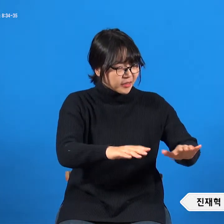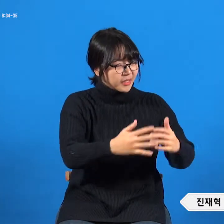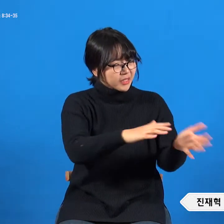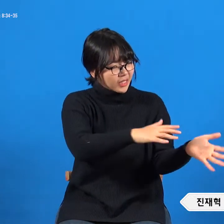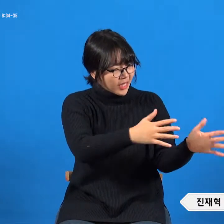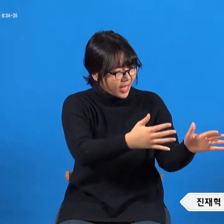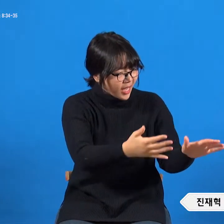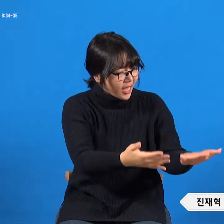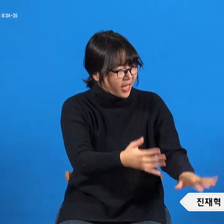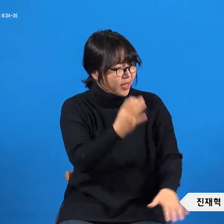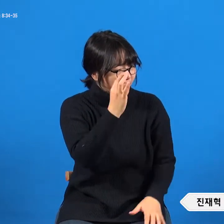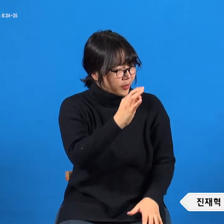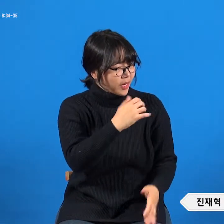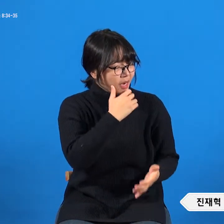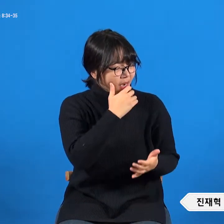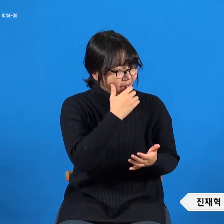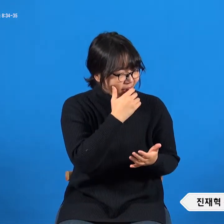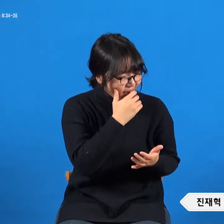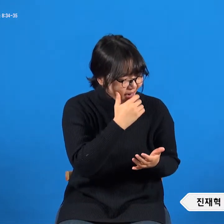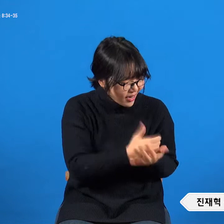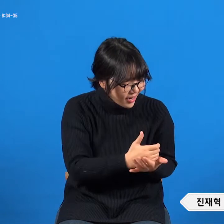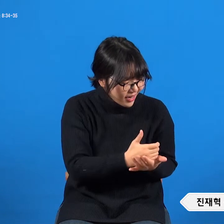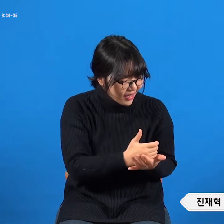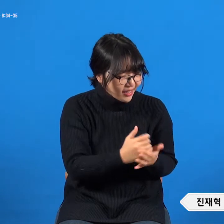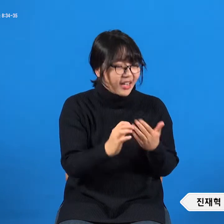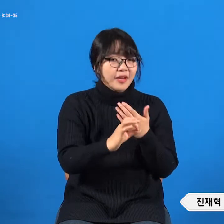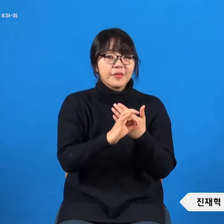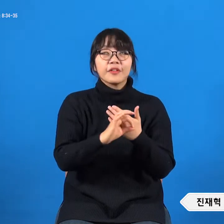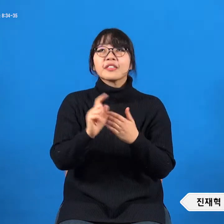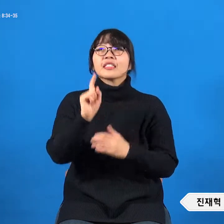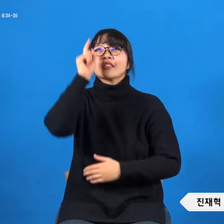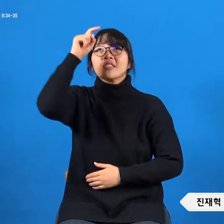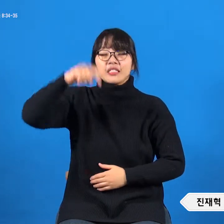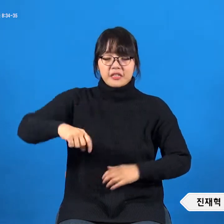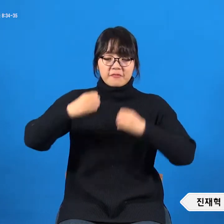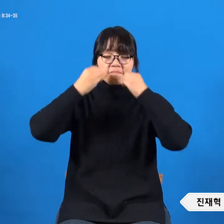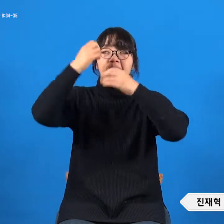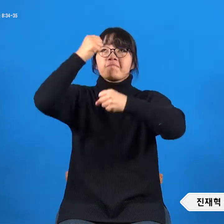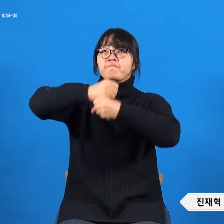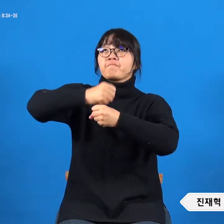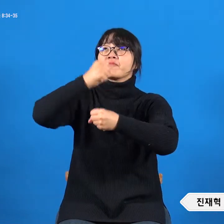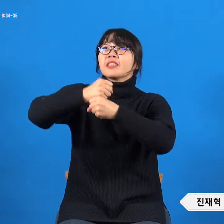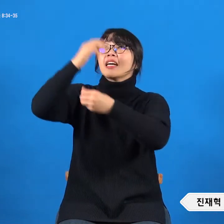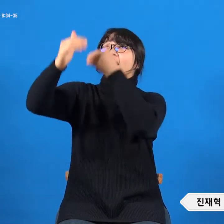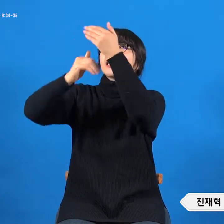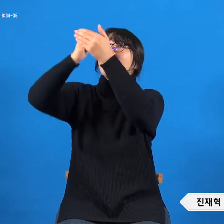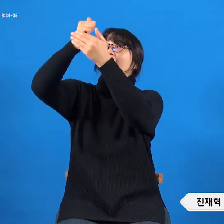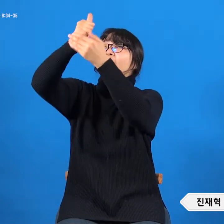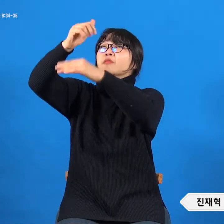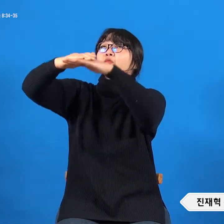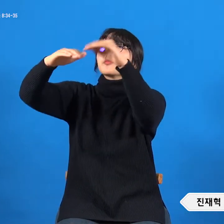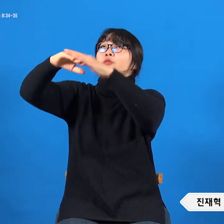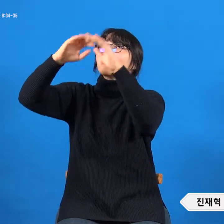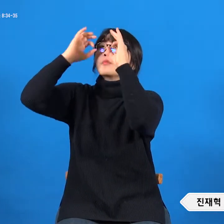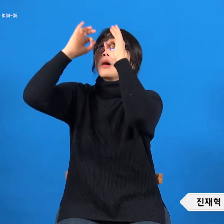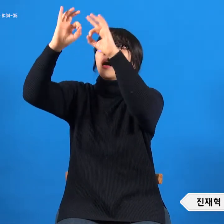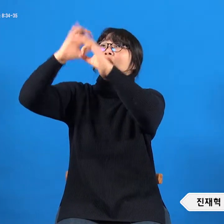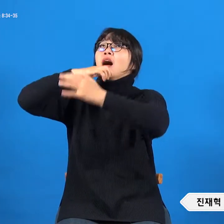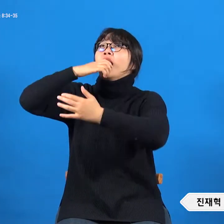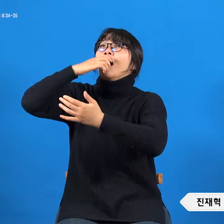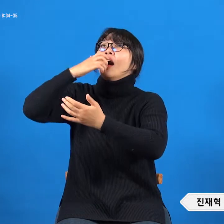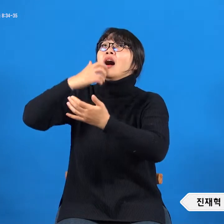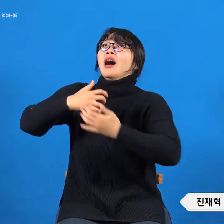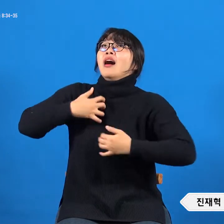감격한다면 새하늘과 새 땅을 여시는 하나님의 전능하신 손길과 영광 가운데 어떤 감동의 도가니 가운데 우리가